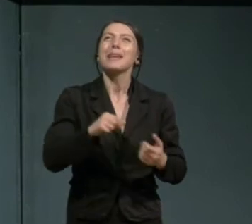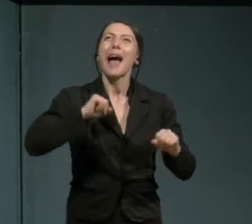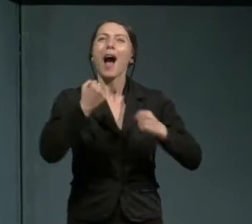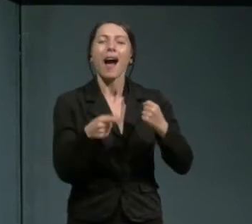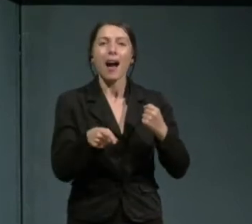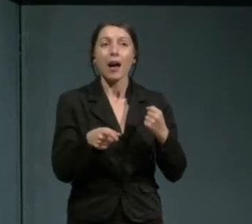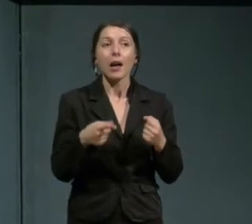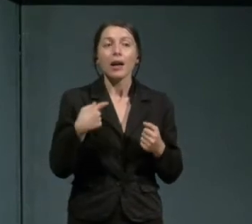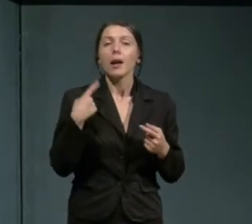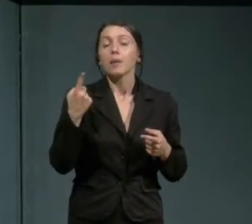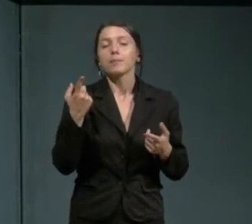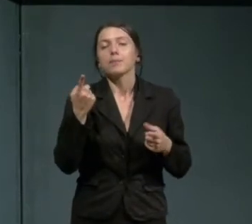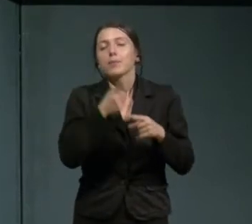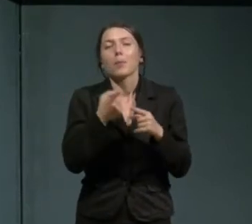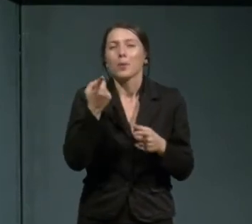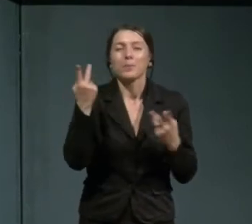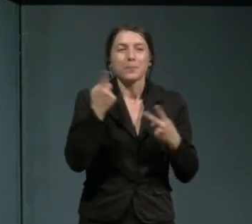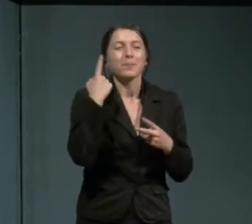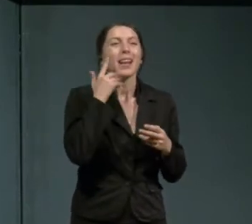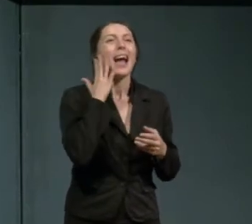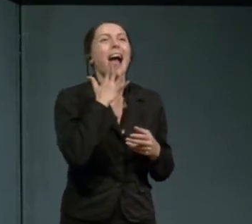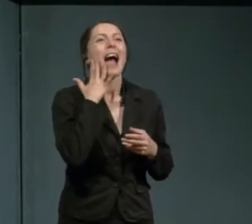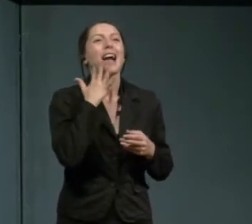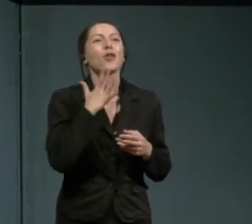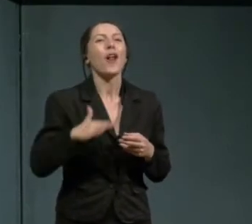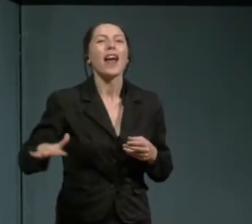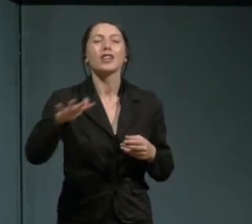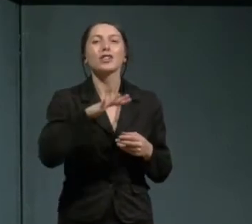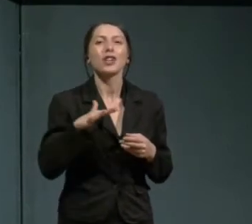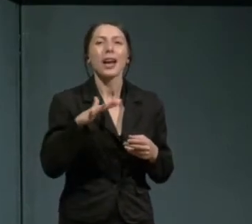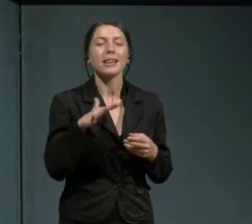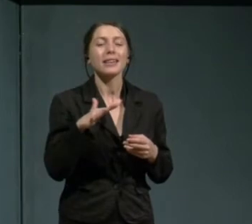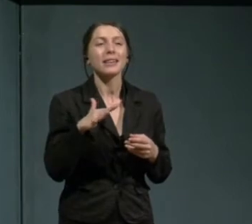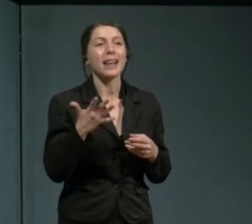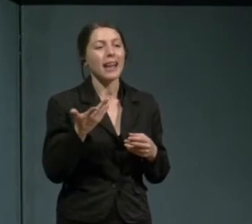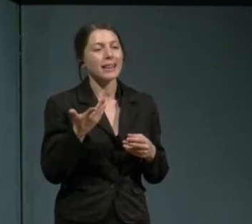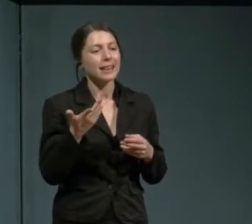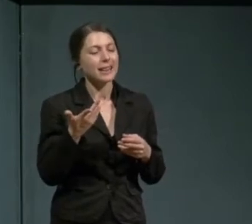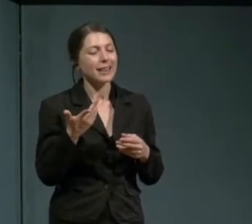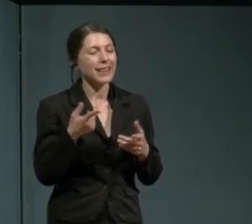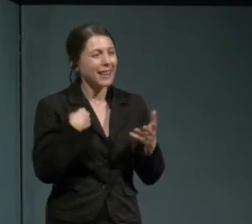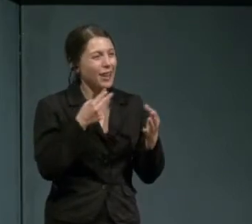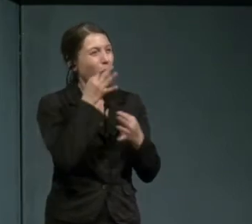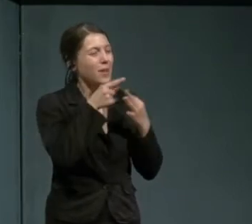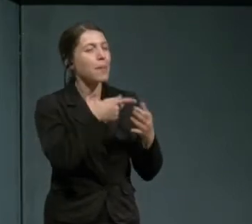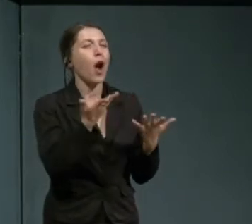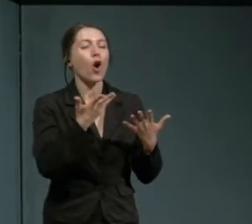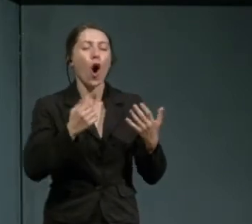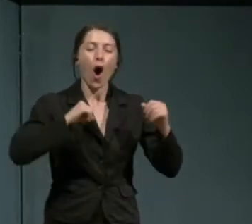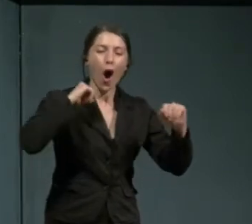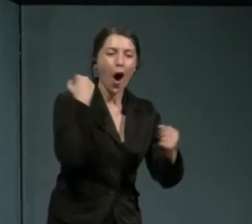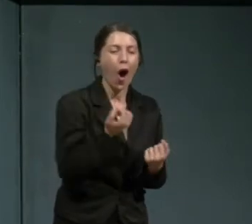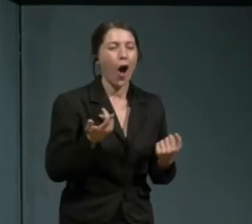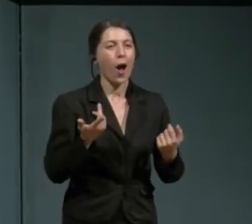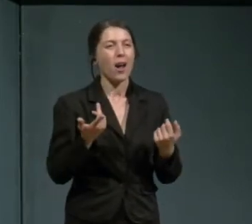ed è vero gli adolescenti sono descritti nella loro grazia nella loro energia